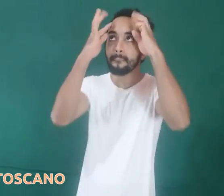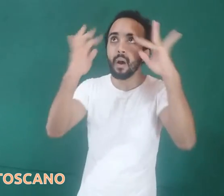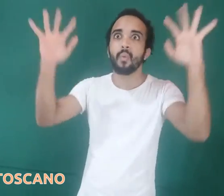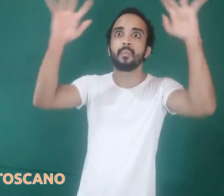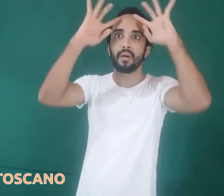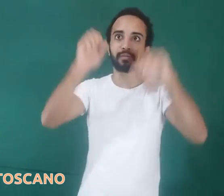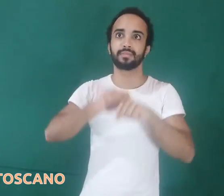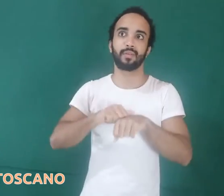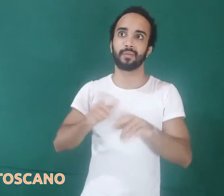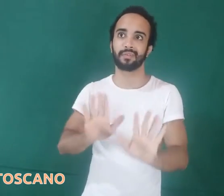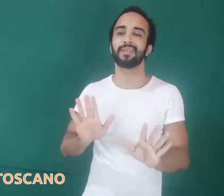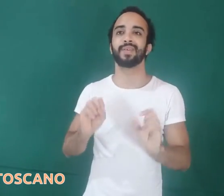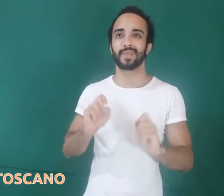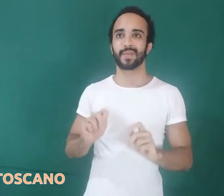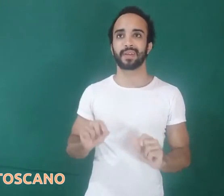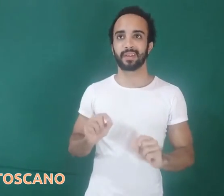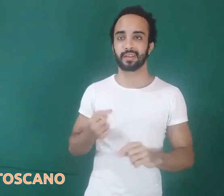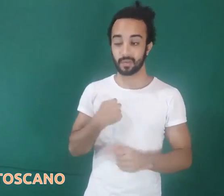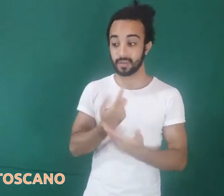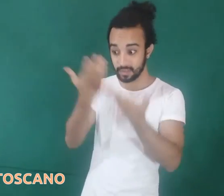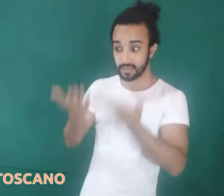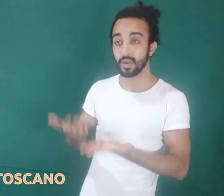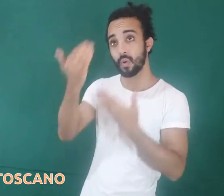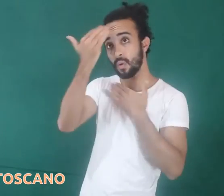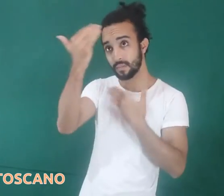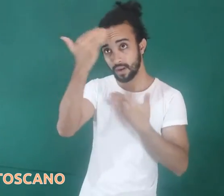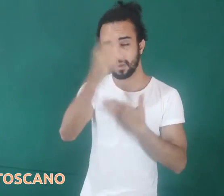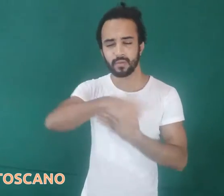acho que a gente tem que seguir por aí. Alvinho, de novo, muito obrigado por você estar aqui com a